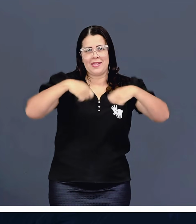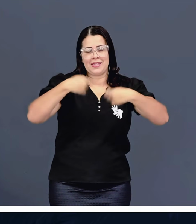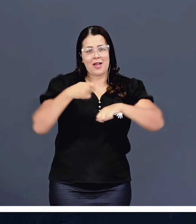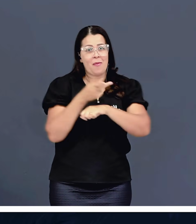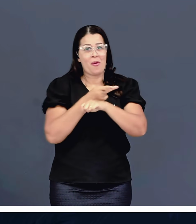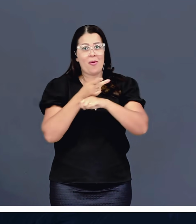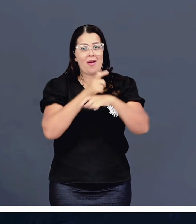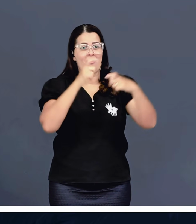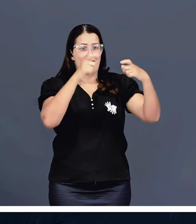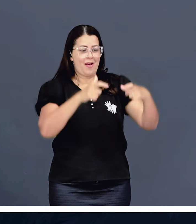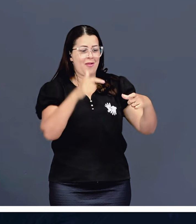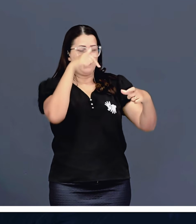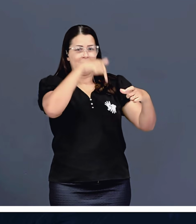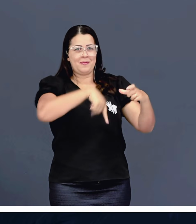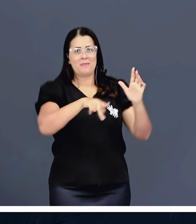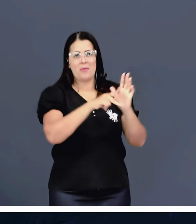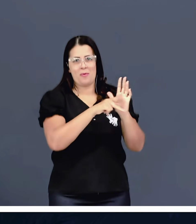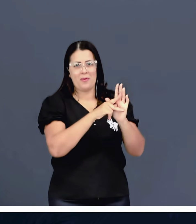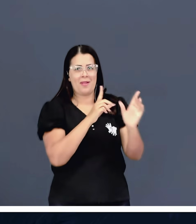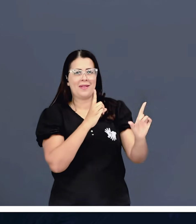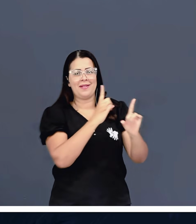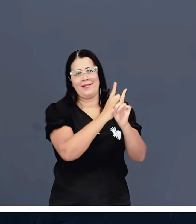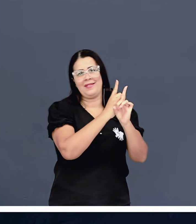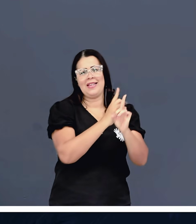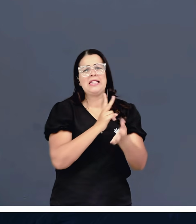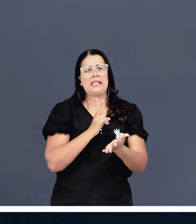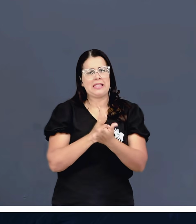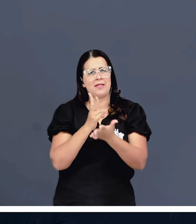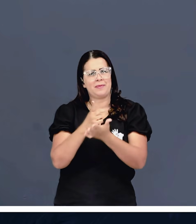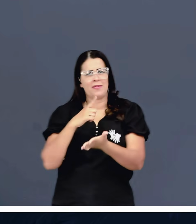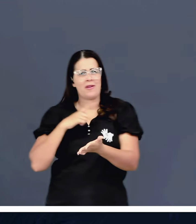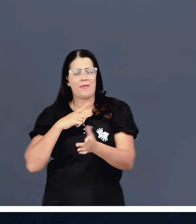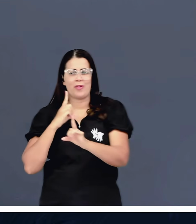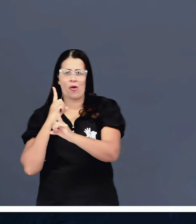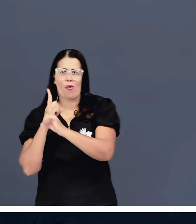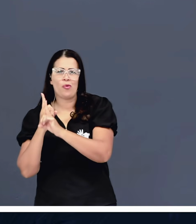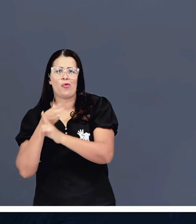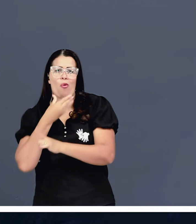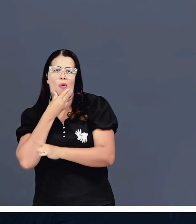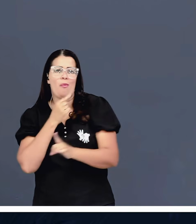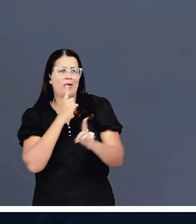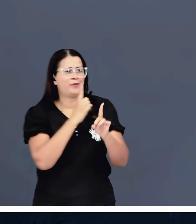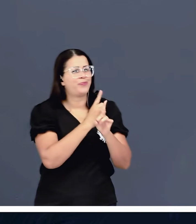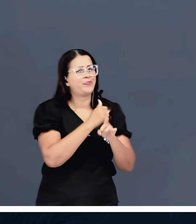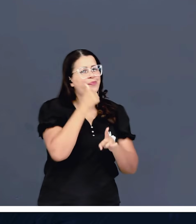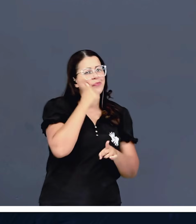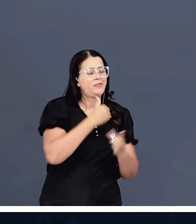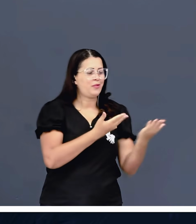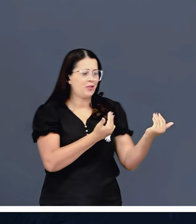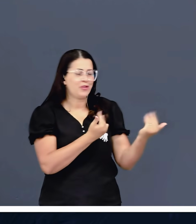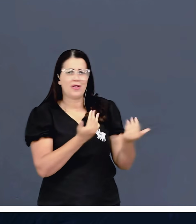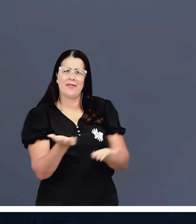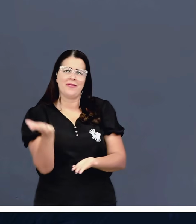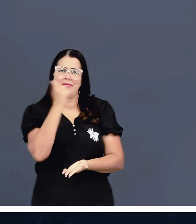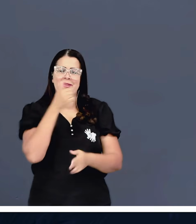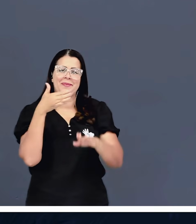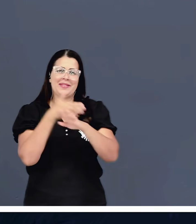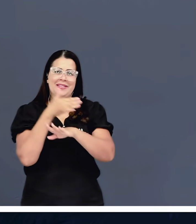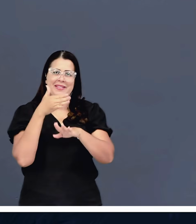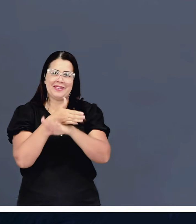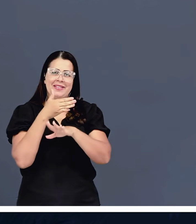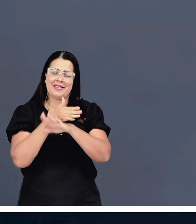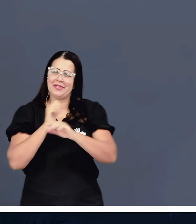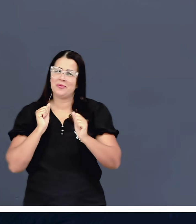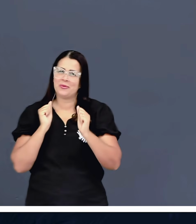um lugar onde você se encontrar. Então, sempre que nós tivermos encontro de homens, mulheres, jovens, venha participar, venha